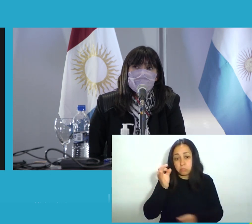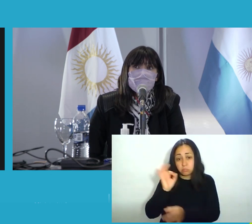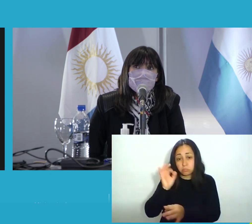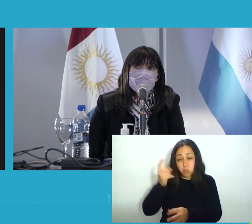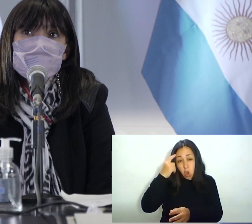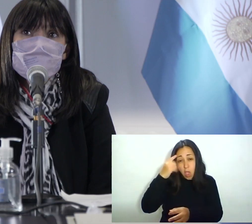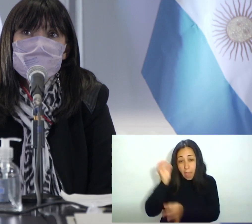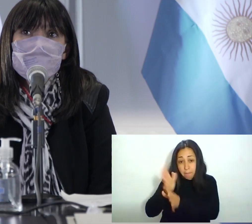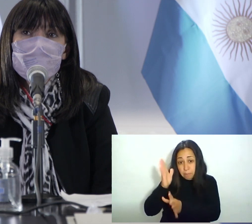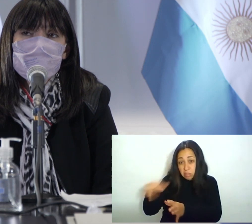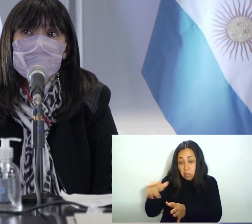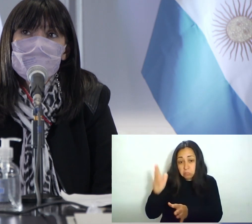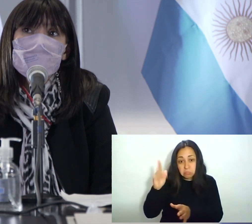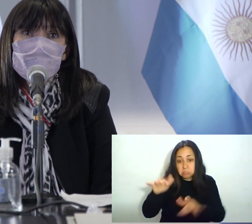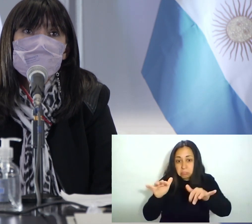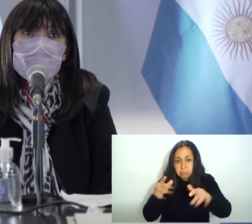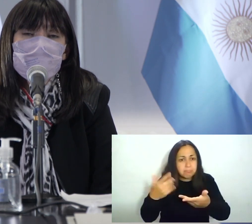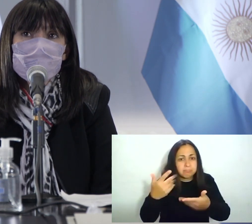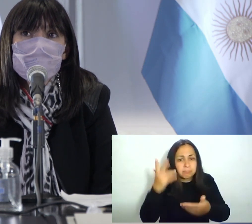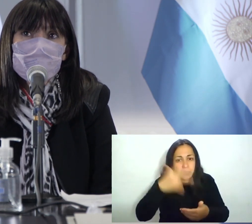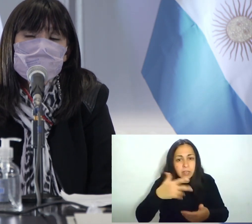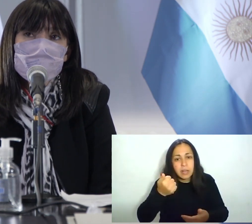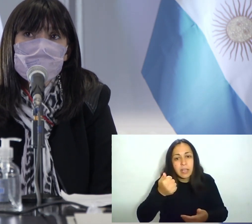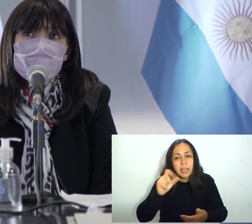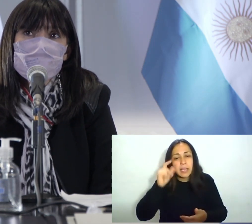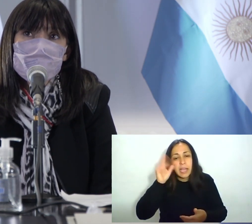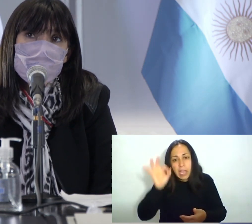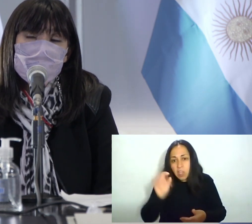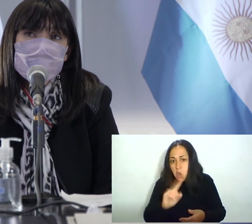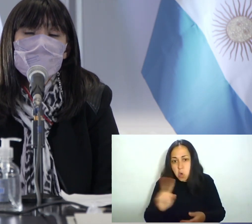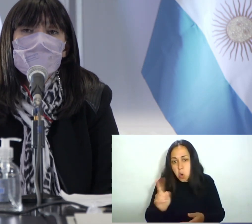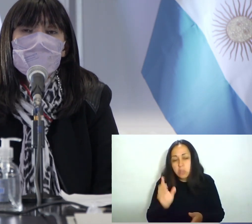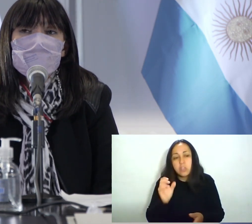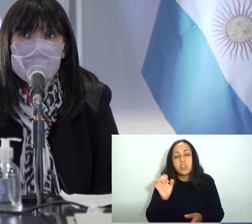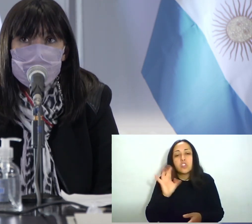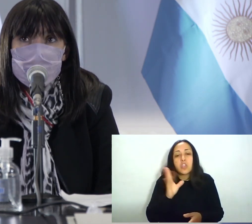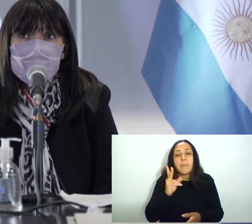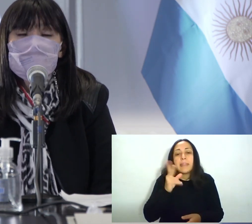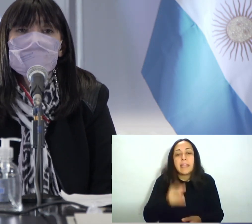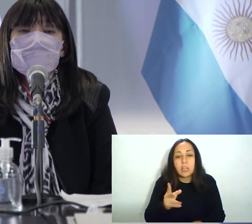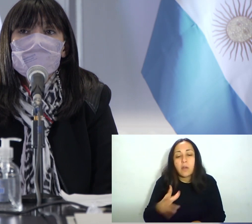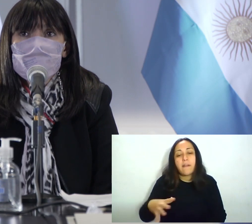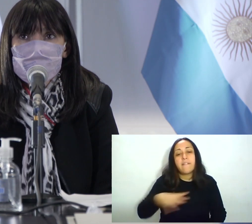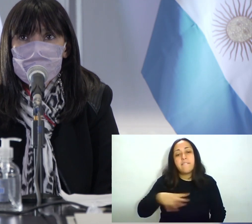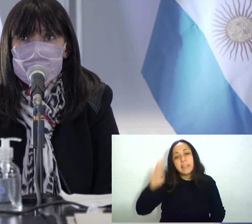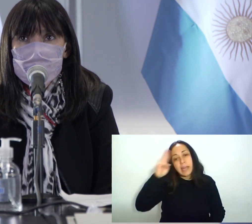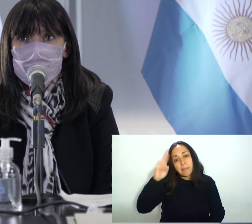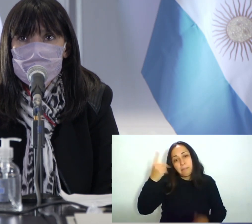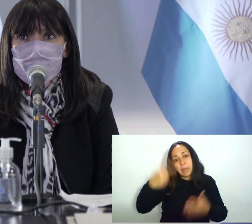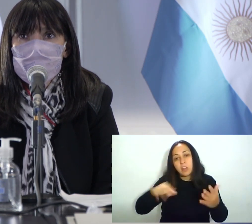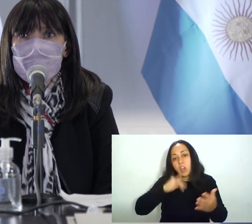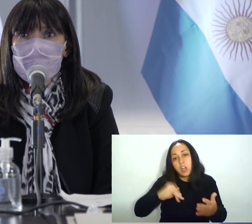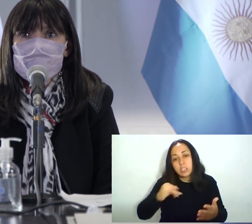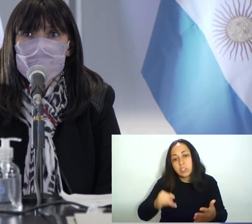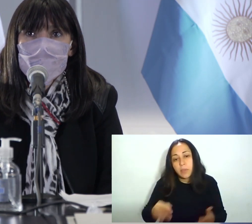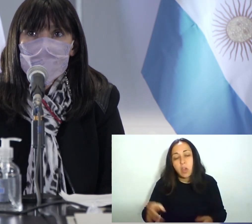expertos en el tema, así que por eso no se habla de hackeo porque no hubo tal hackeo. Hubo simplemente interrupciones, falta de respeto y bueno, y todo lo que se vio, que